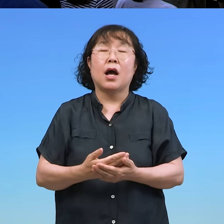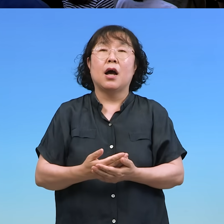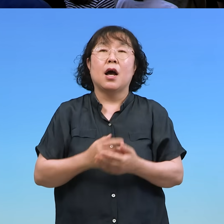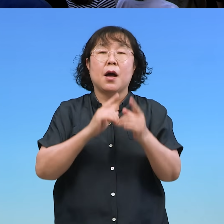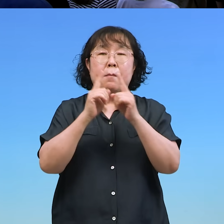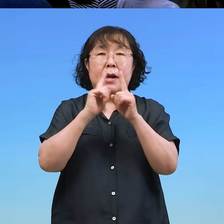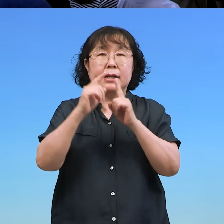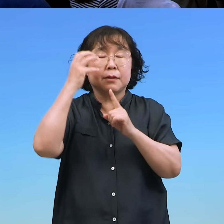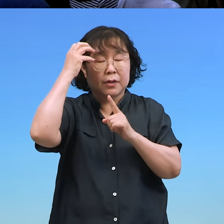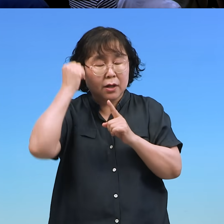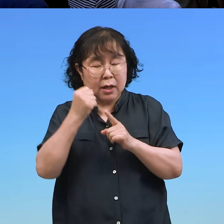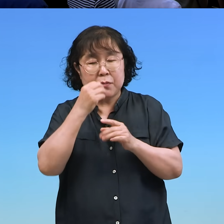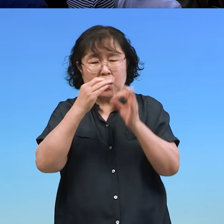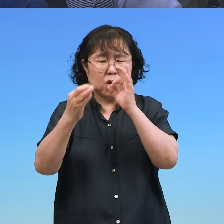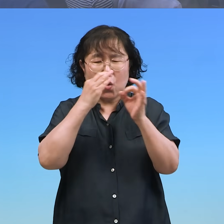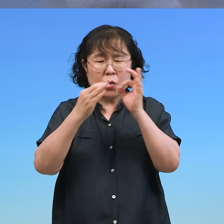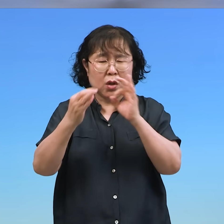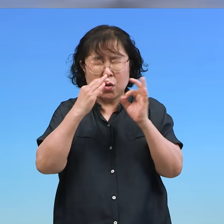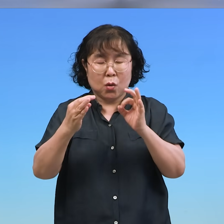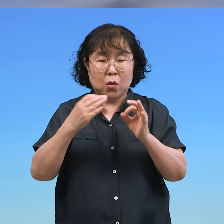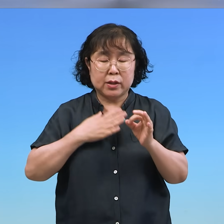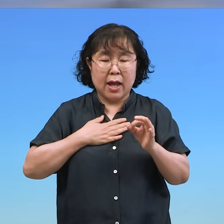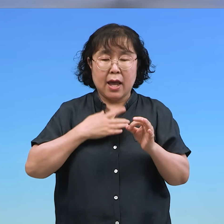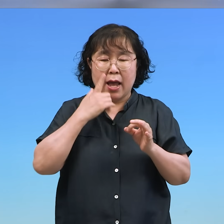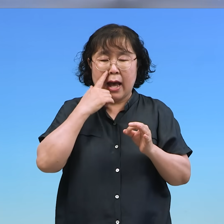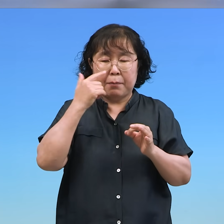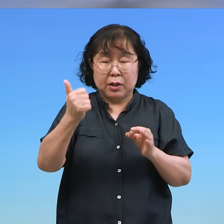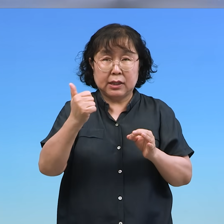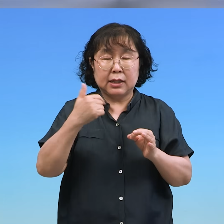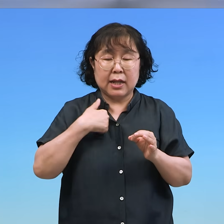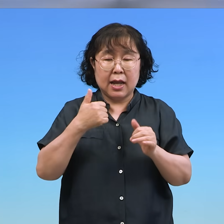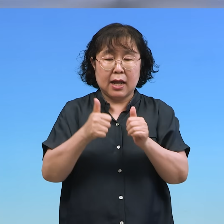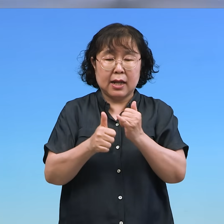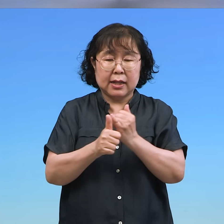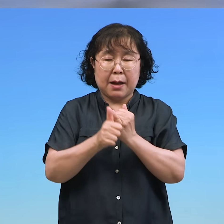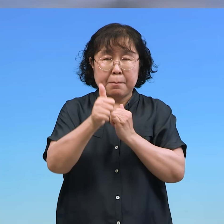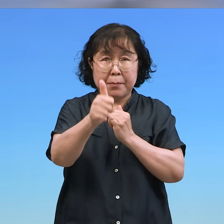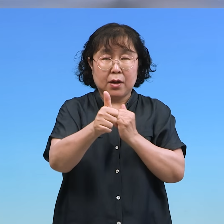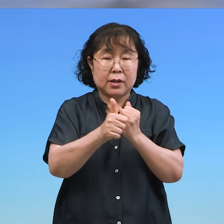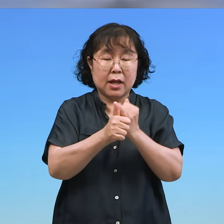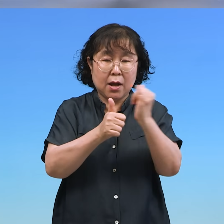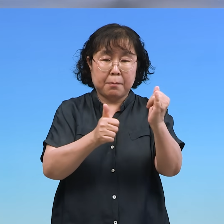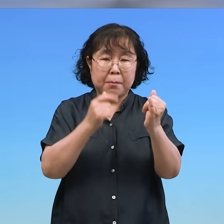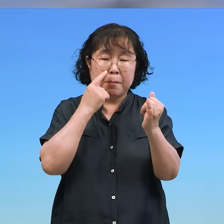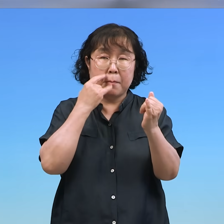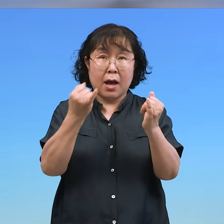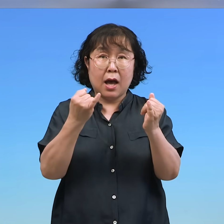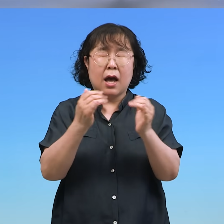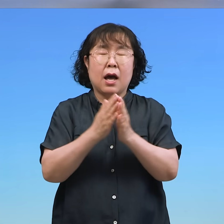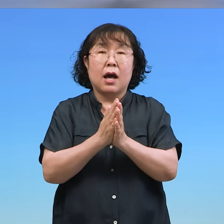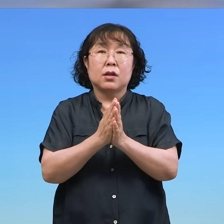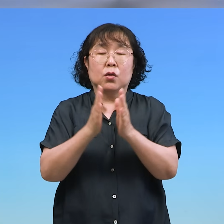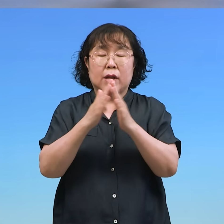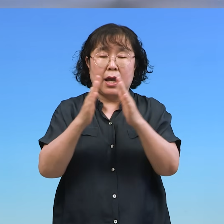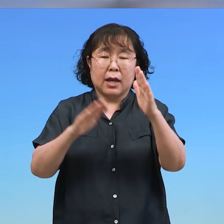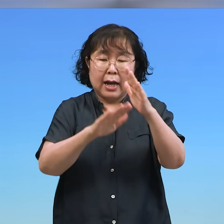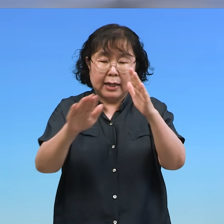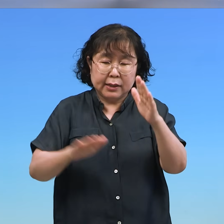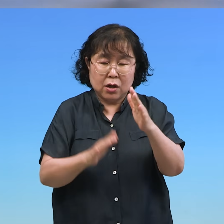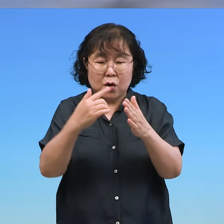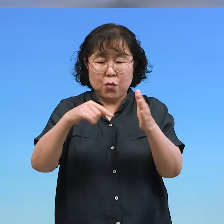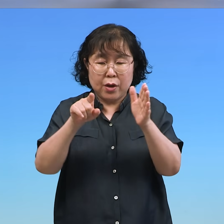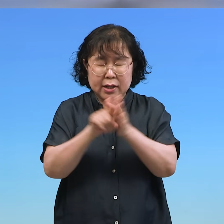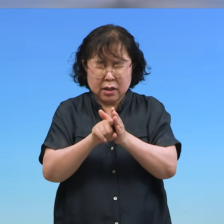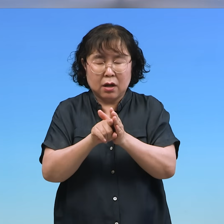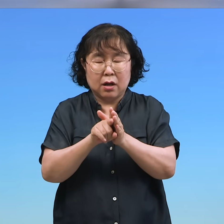주신 말씀 기억하면서 통성으로 우리 가정을 위하여, 우리 아버지를 위하여, 우리 남편을, 그리고 그런가 우리 엄마, 우리